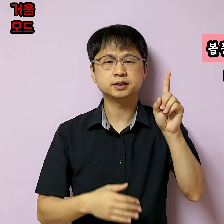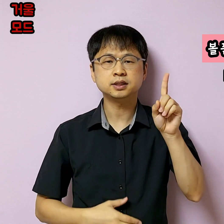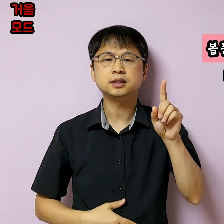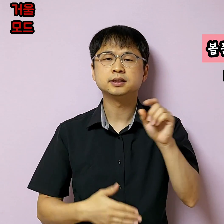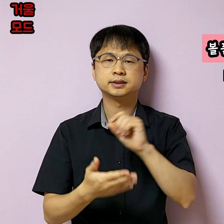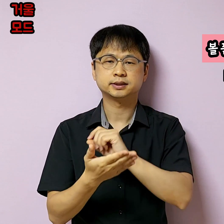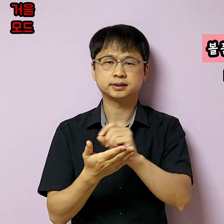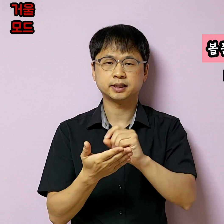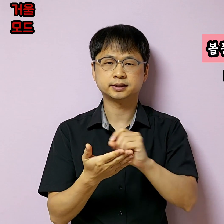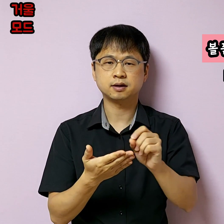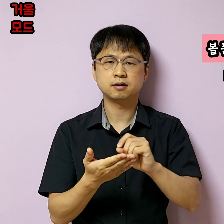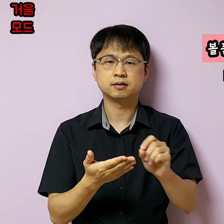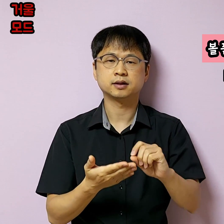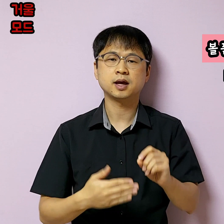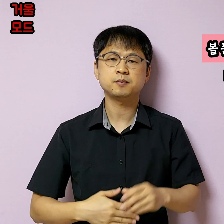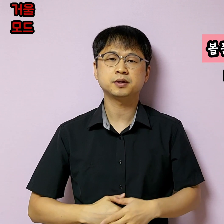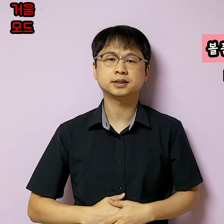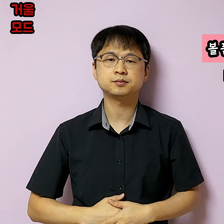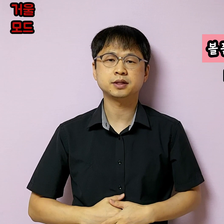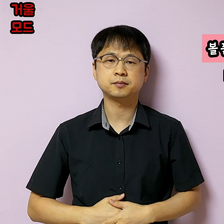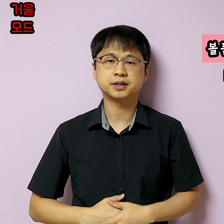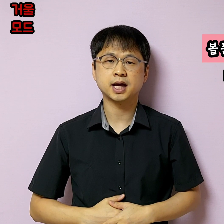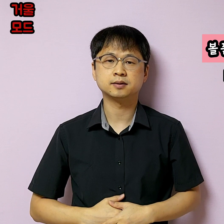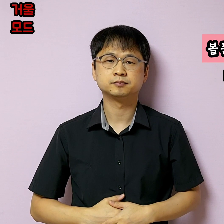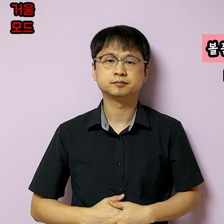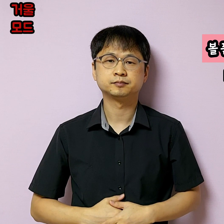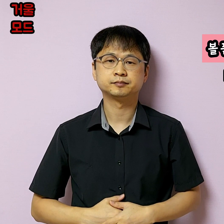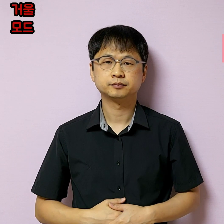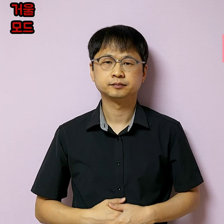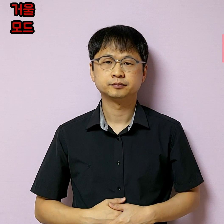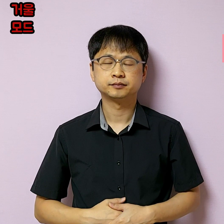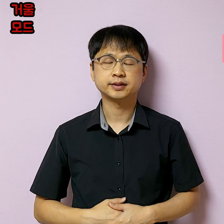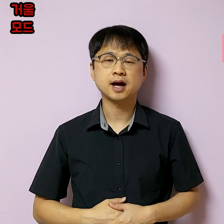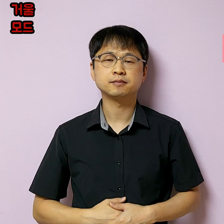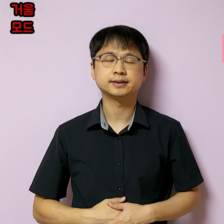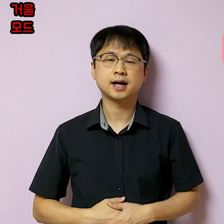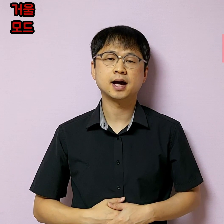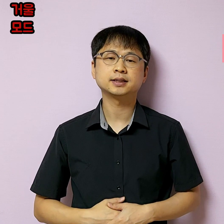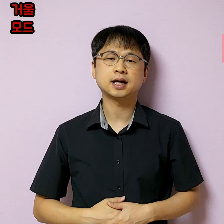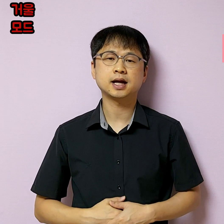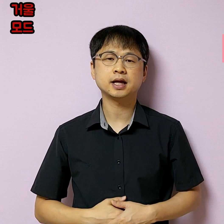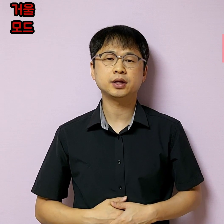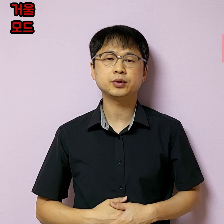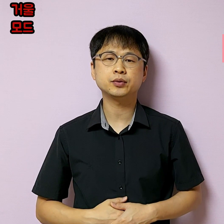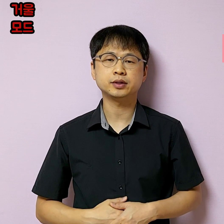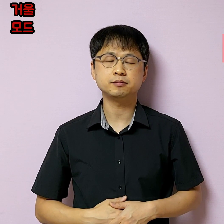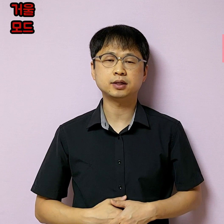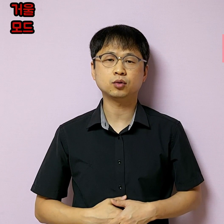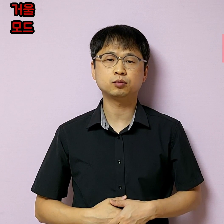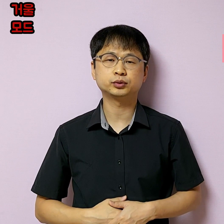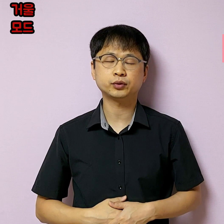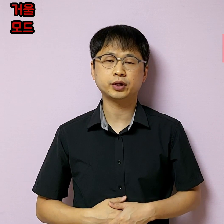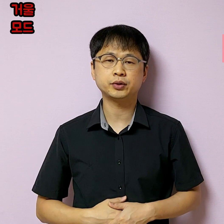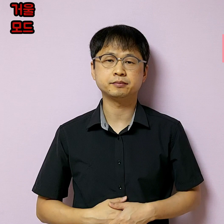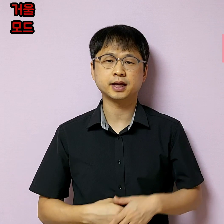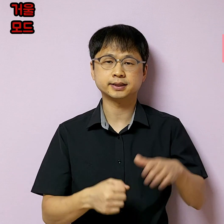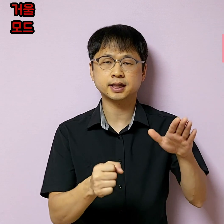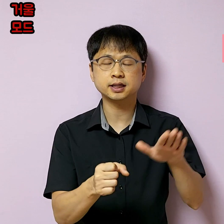편을 쓰겠어 이렇게 표현하시면 됩니다. 네, 다음 가사 사랑해요 이 말도 부족해요입니다. 사랑이란